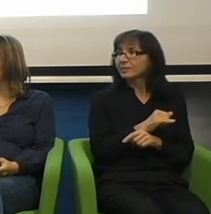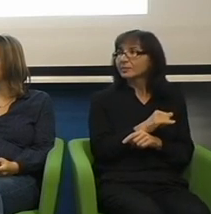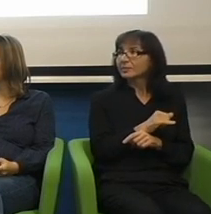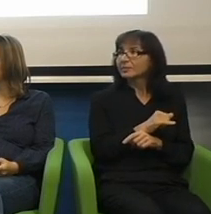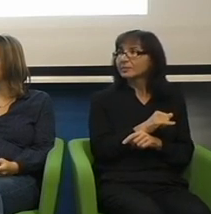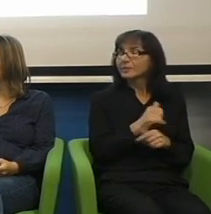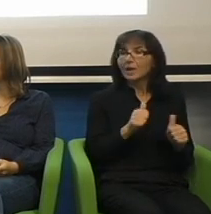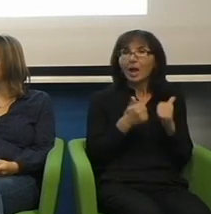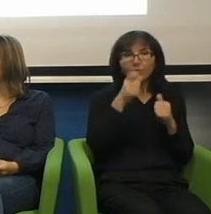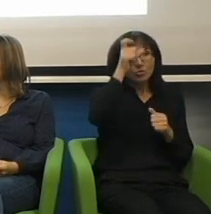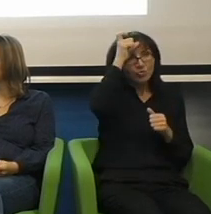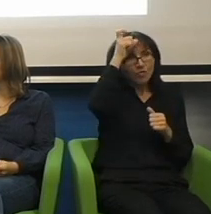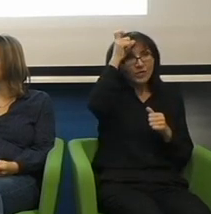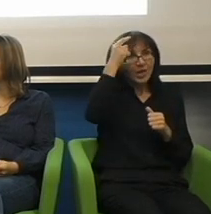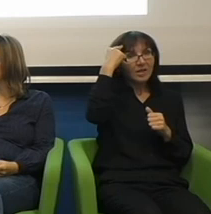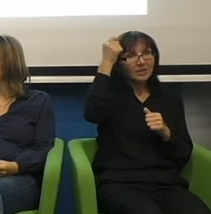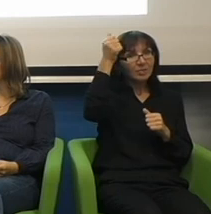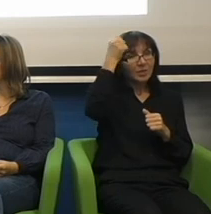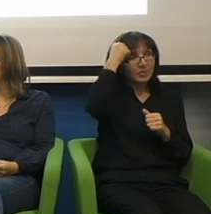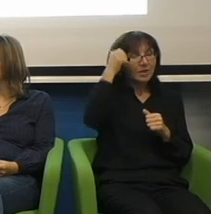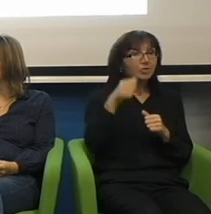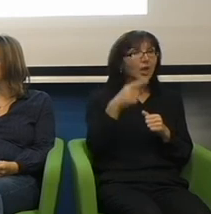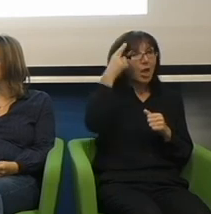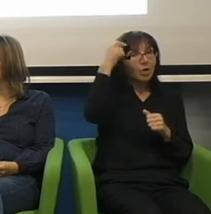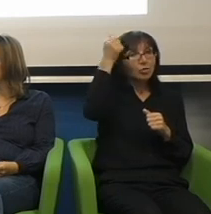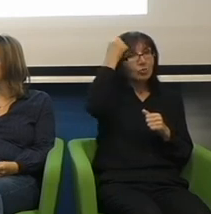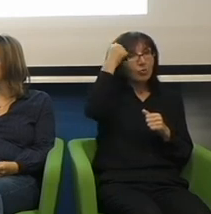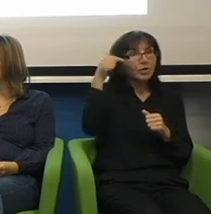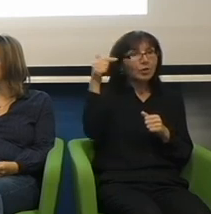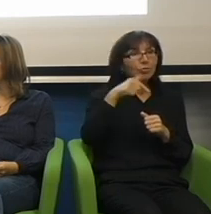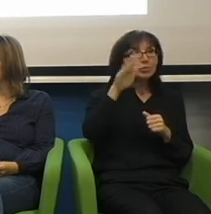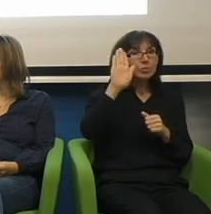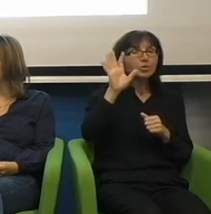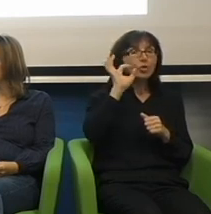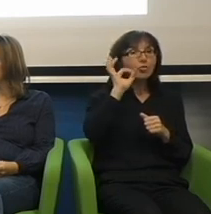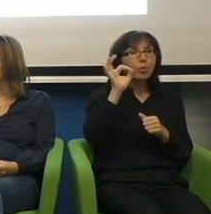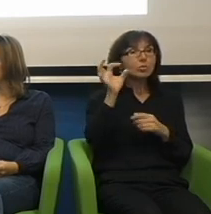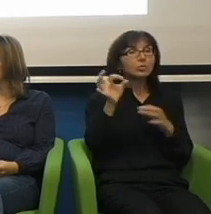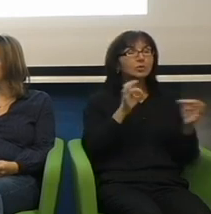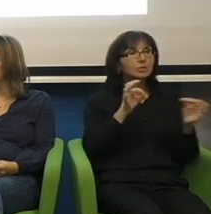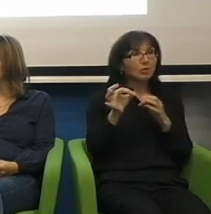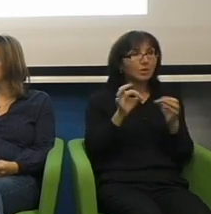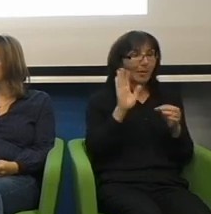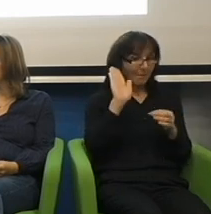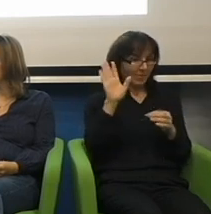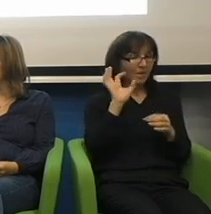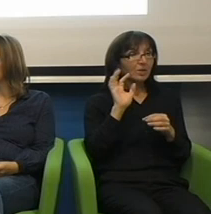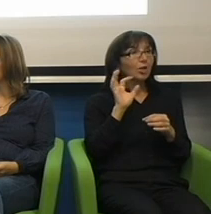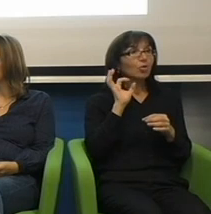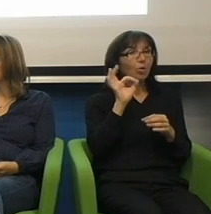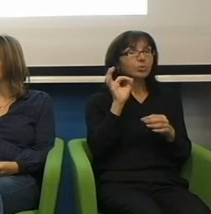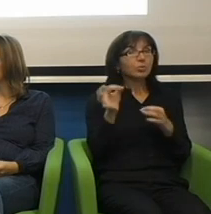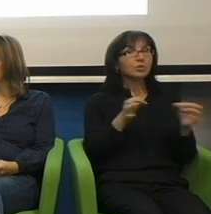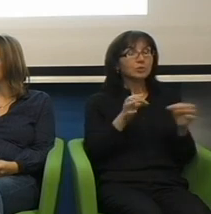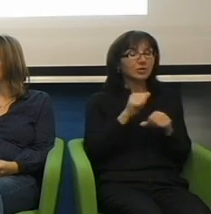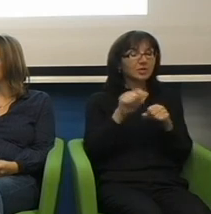Żeby człowieka zapamiętać, ten człowiek musi mieć dobrą historię. Anna Walentynowicz ma dobrą historię. Jest